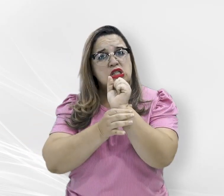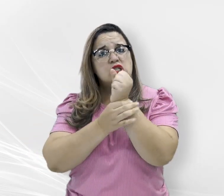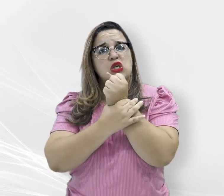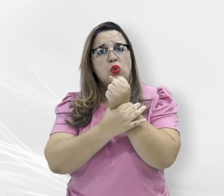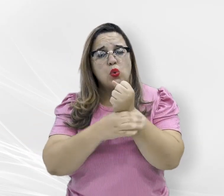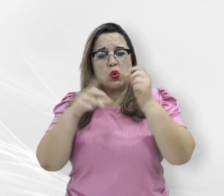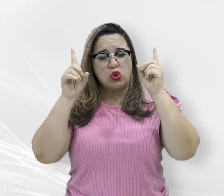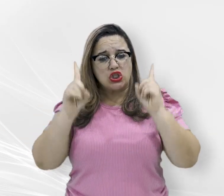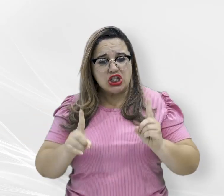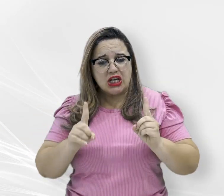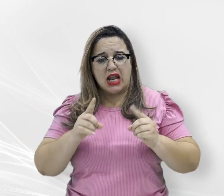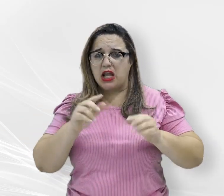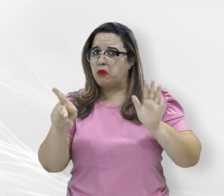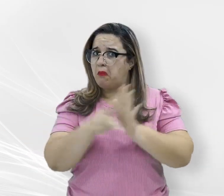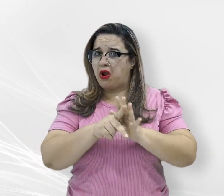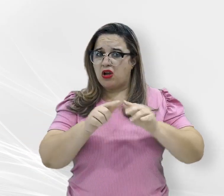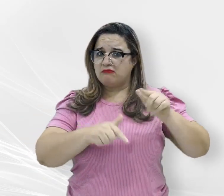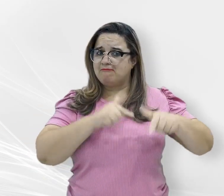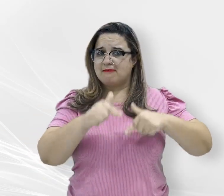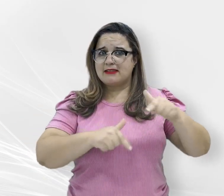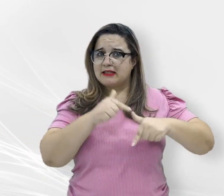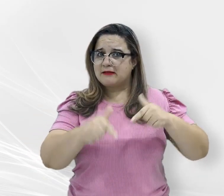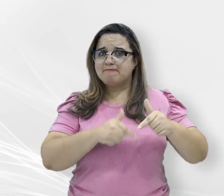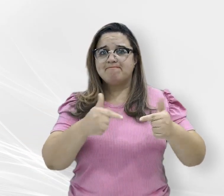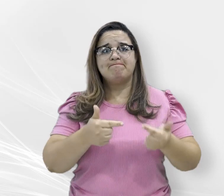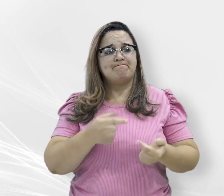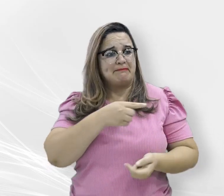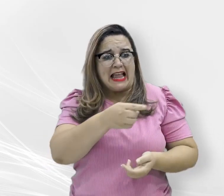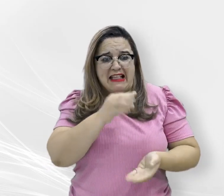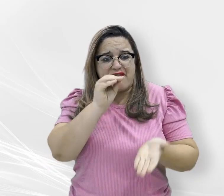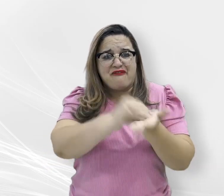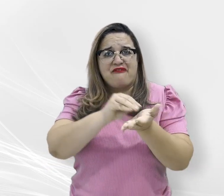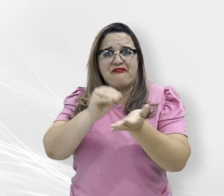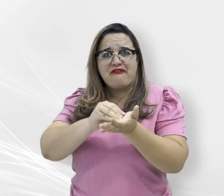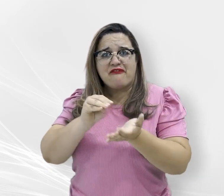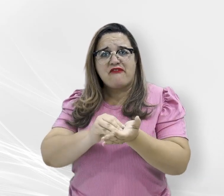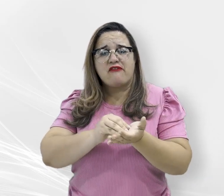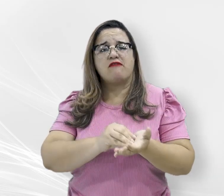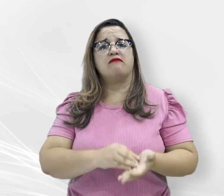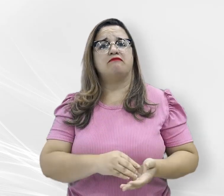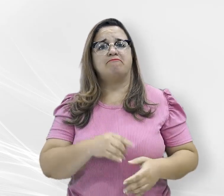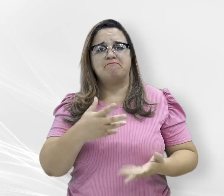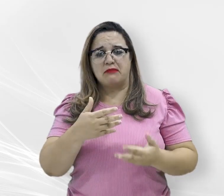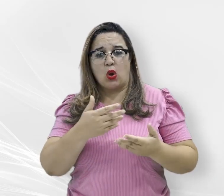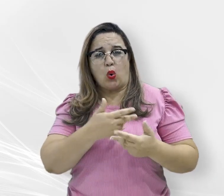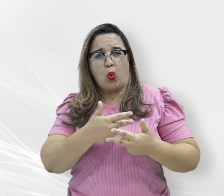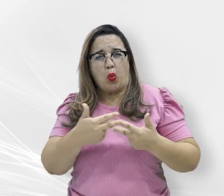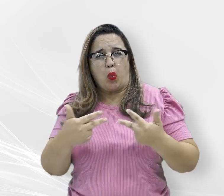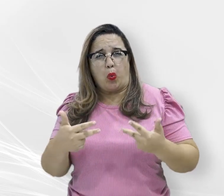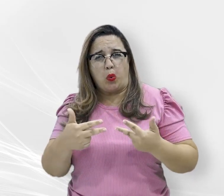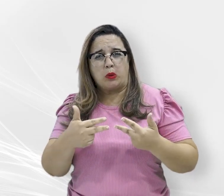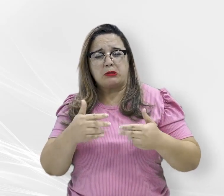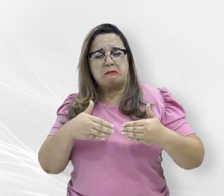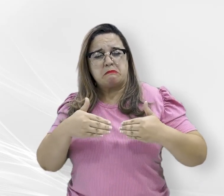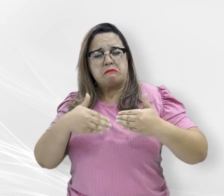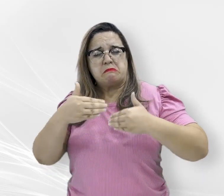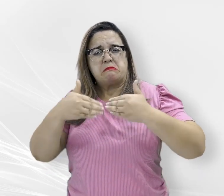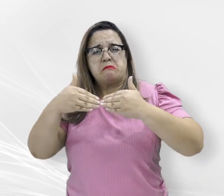direitos trabalhistas, tampouco qualificação técnico-profissional metódica, de complexidade progressiva, consistente e robusta,